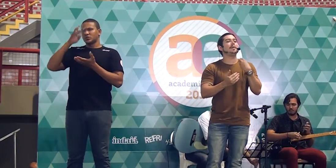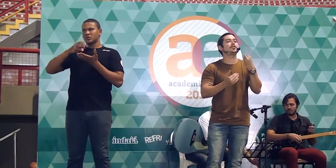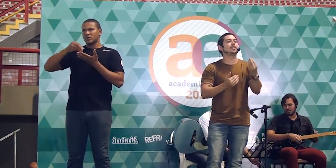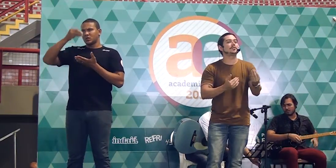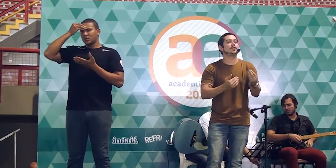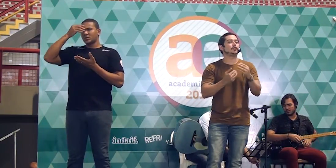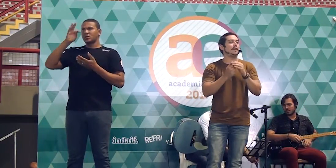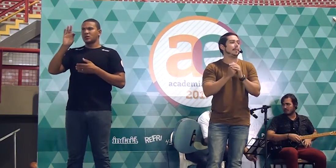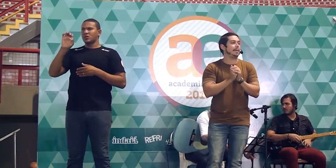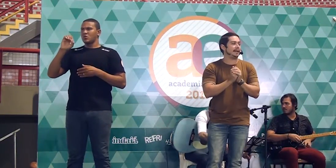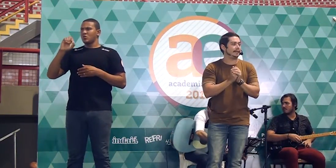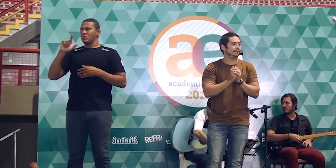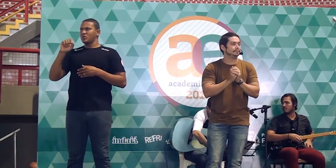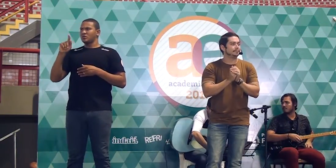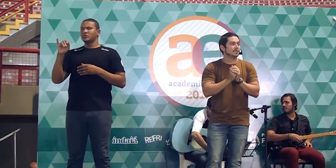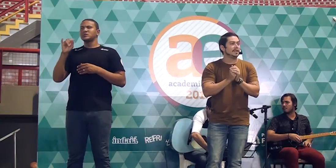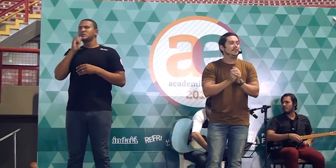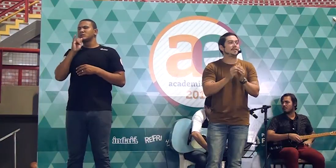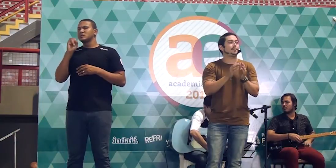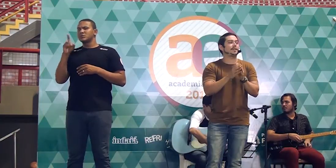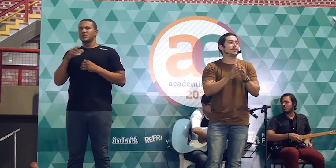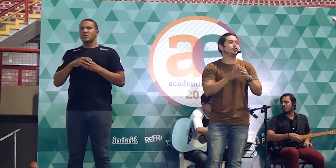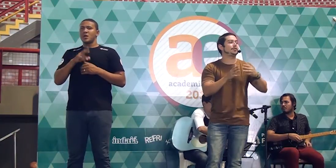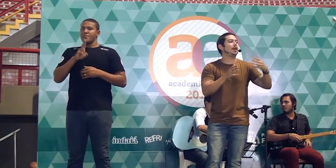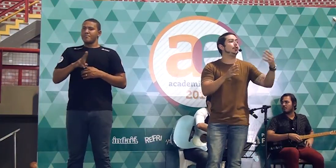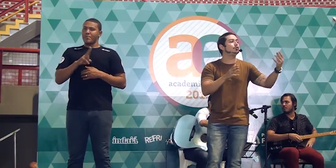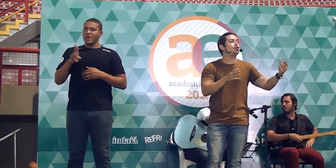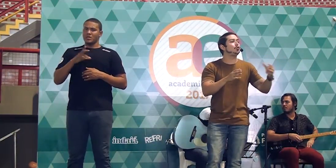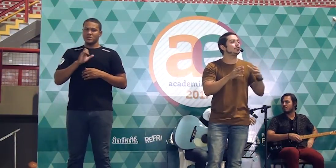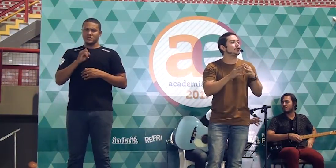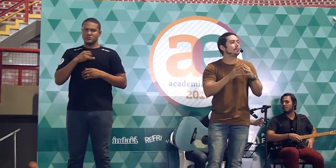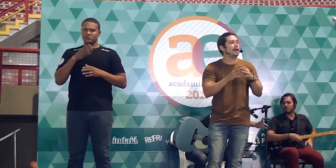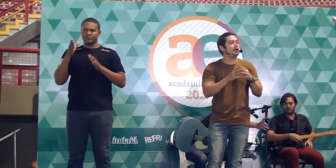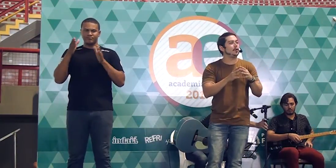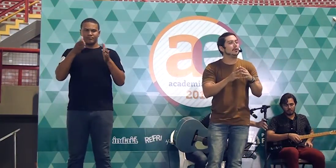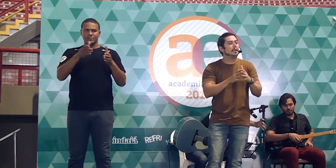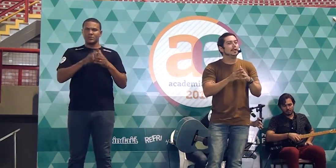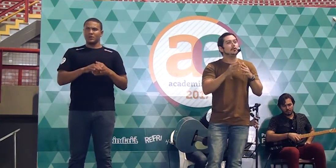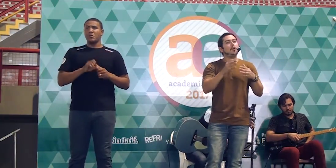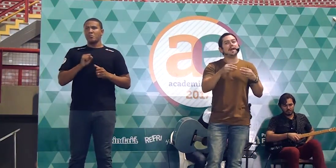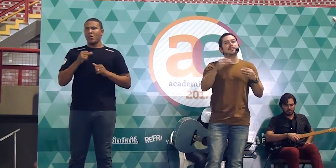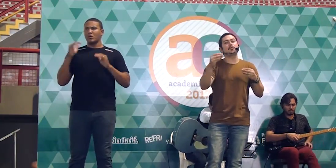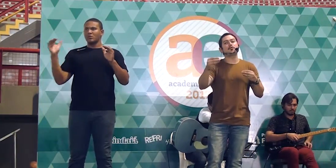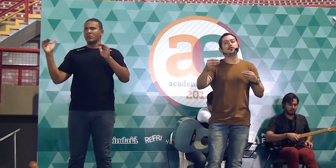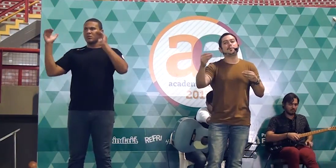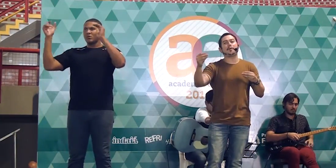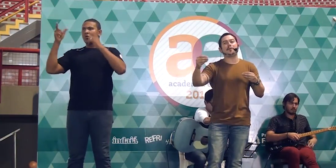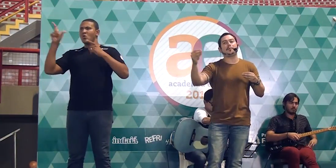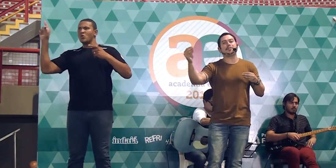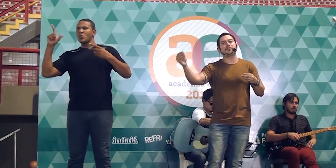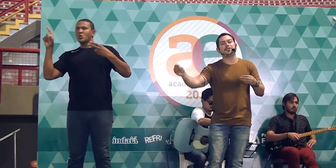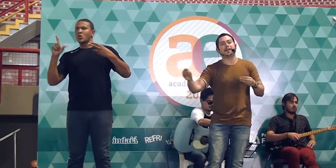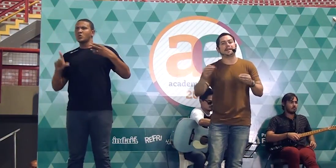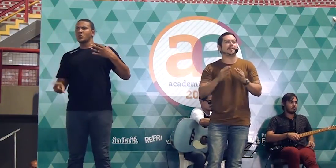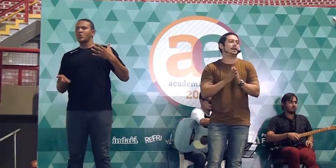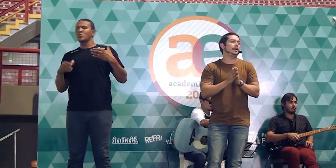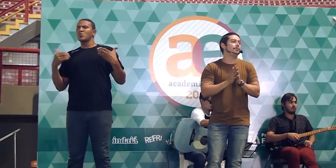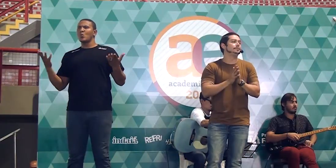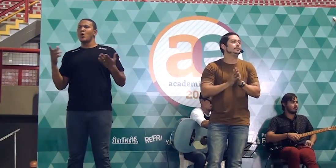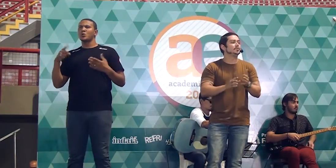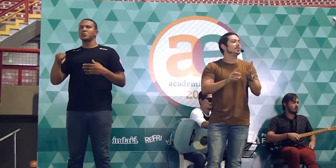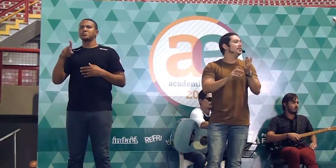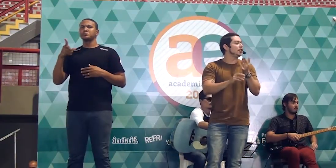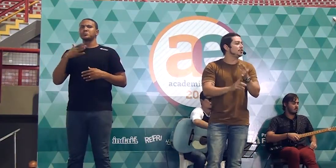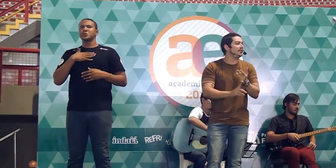que está almejando se tornar padre, e você pudesse estudar outro curso superior, quais cursos provavelmente te